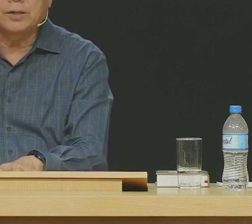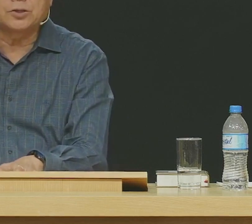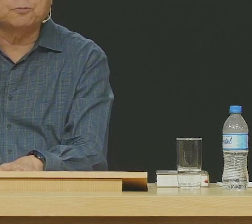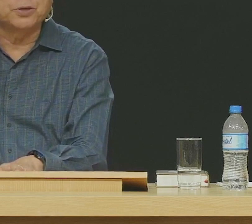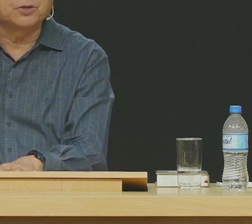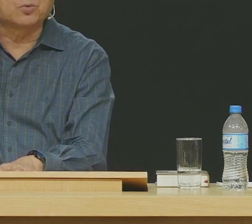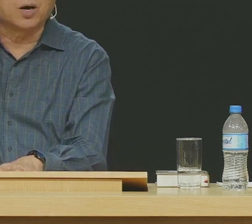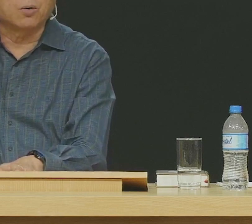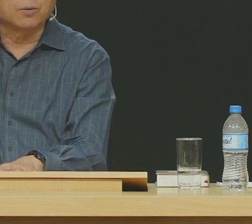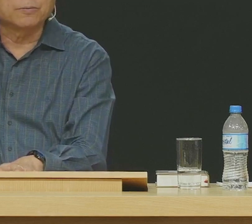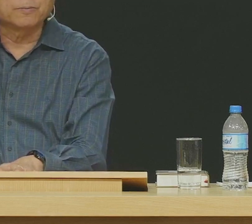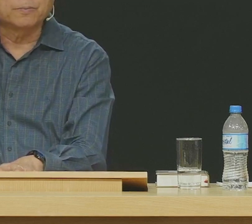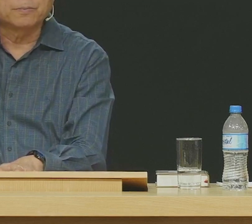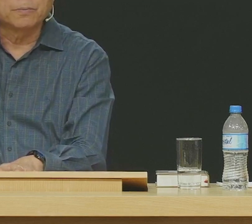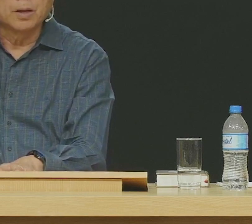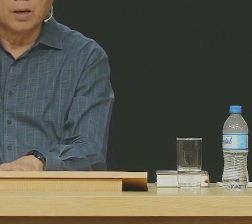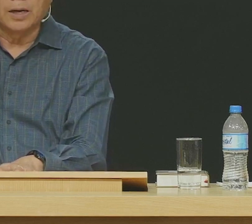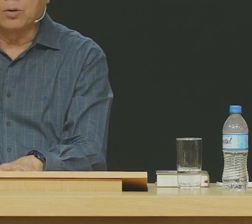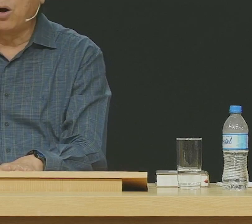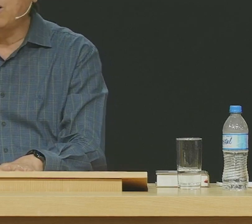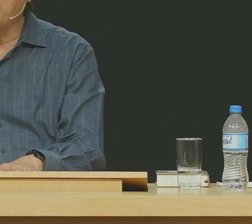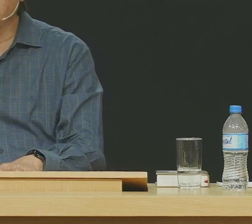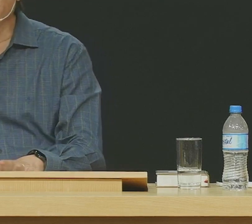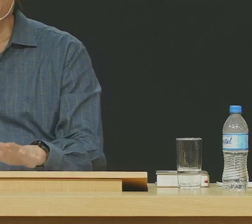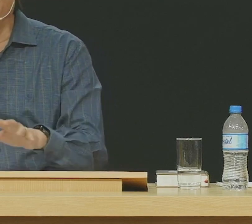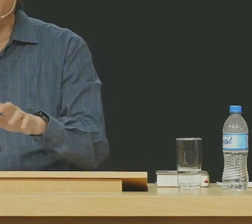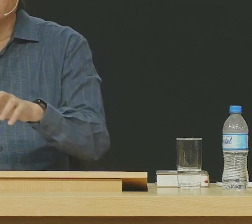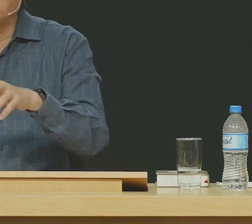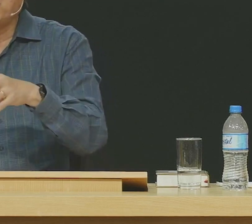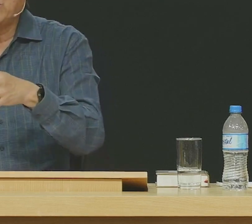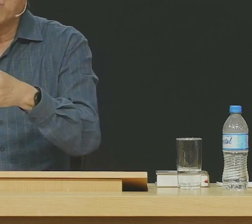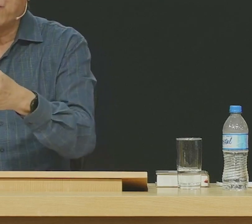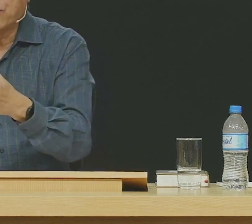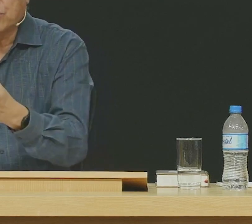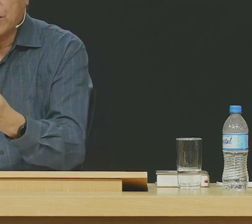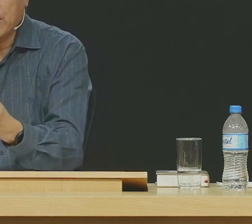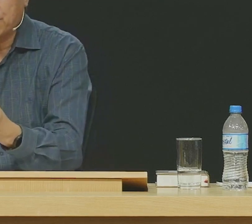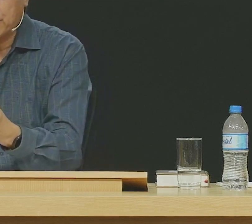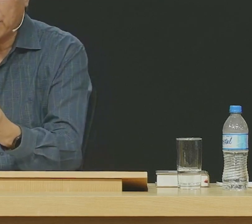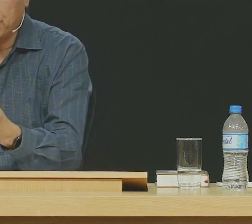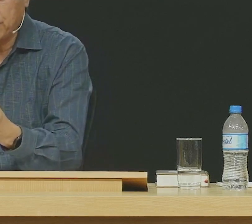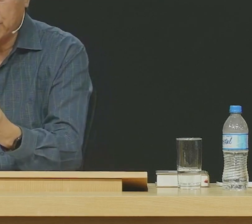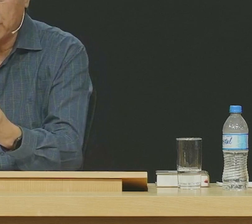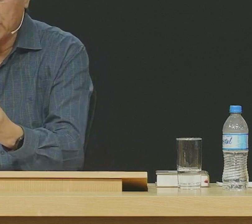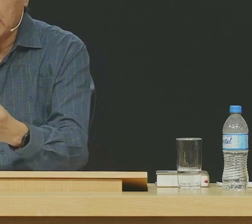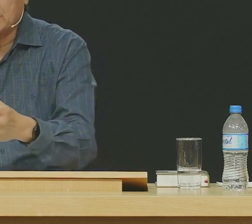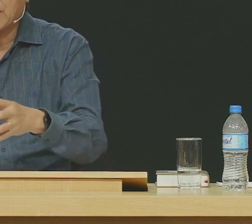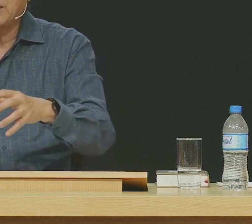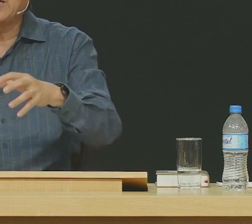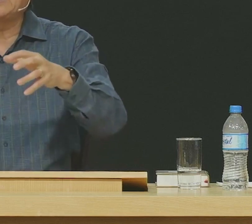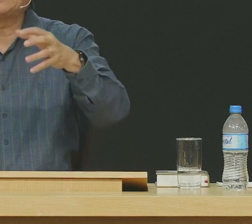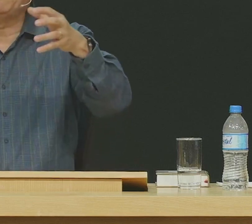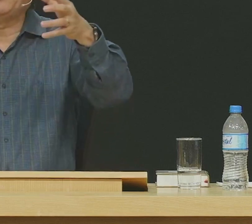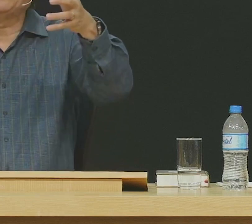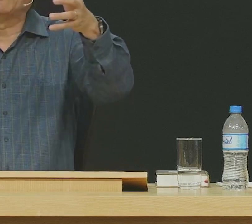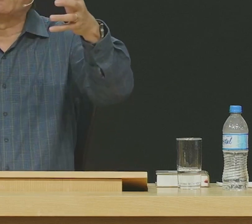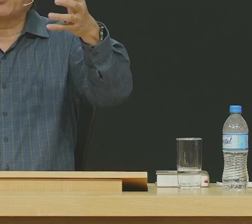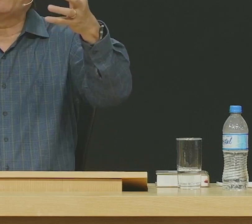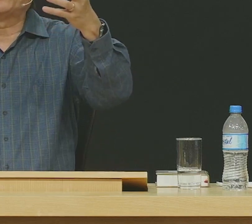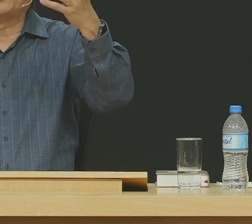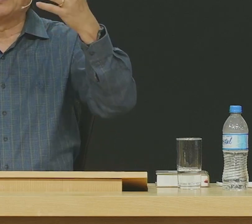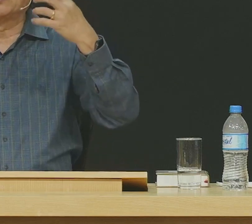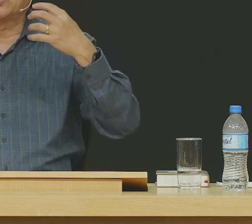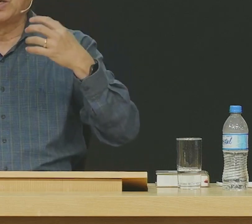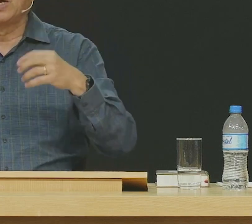nível espiritual. Aí o homem então, ao comer do fruto da árvore da vida, estaria recebendo